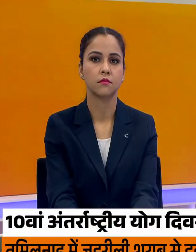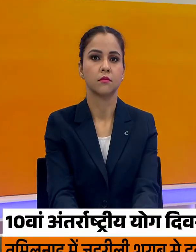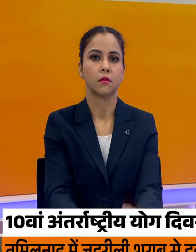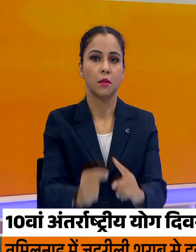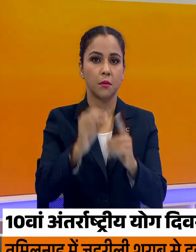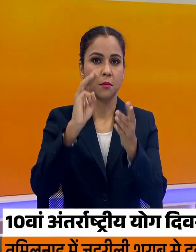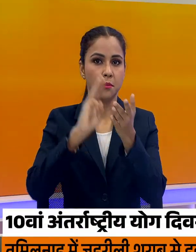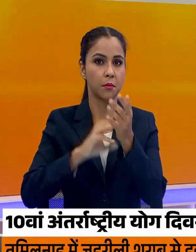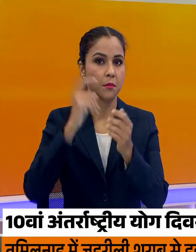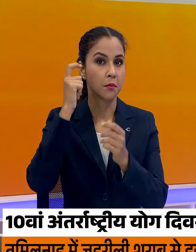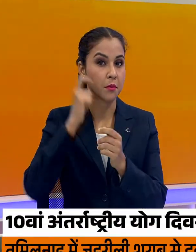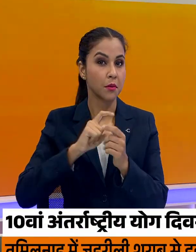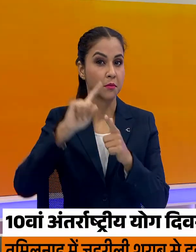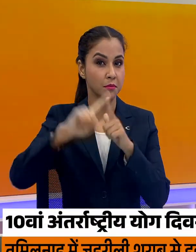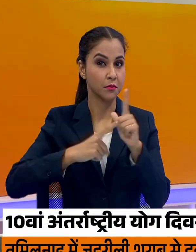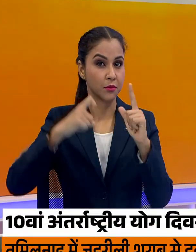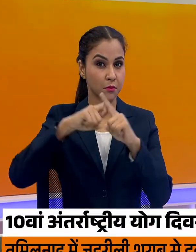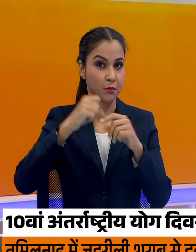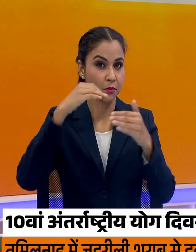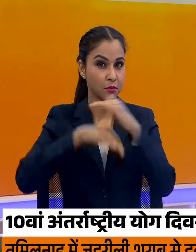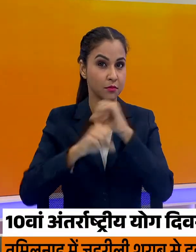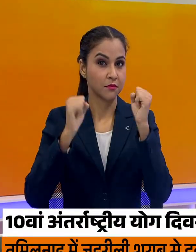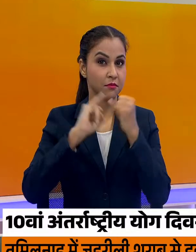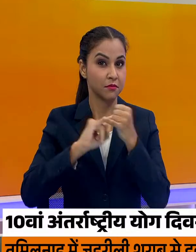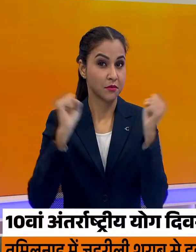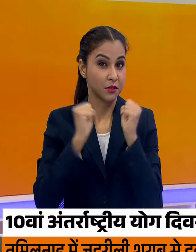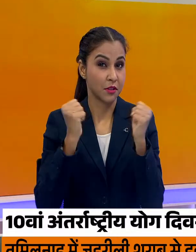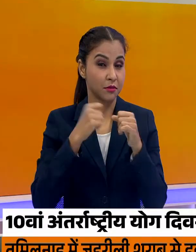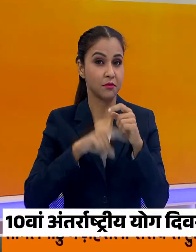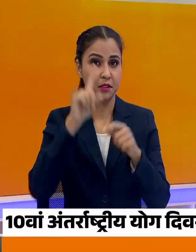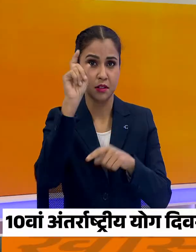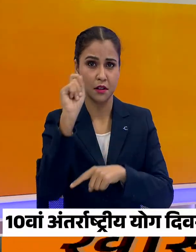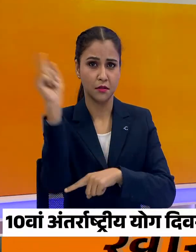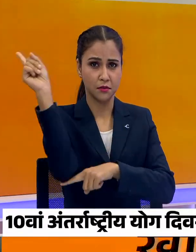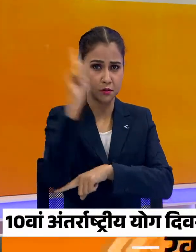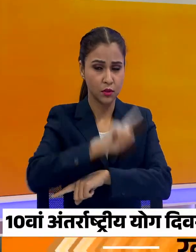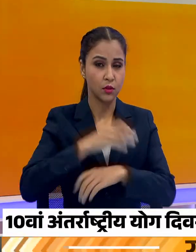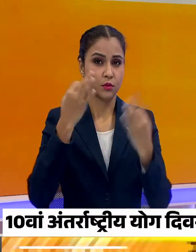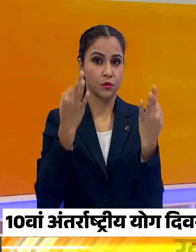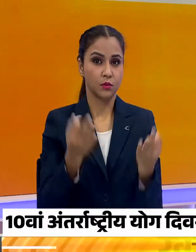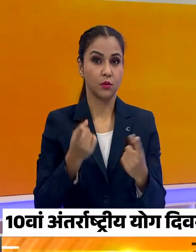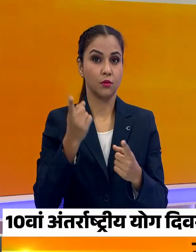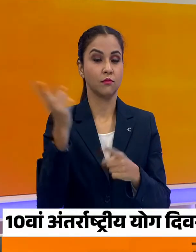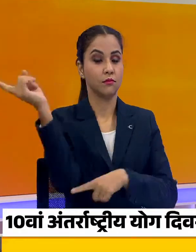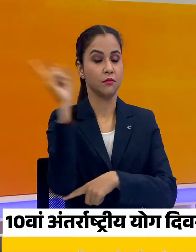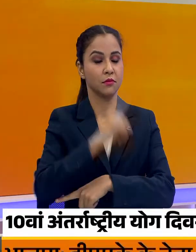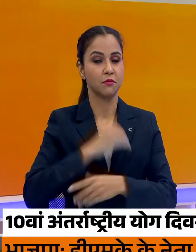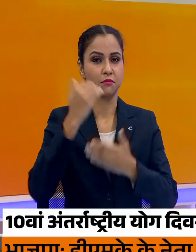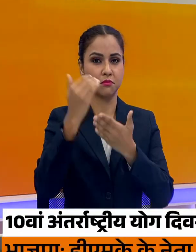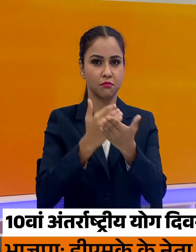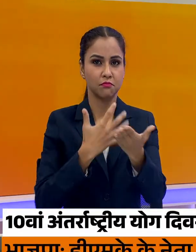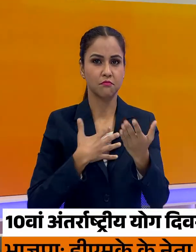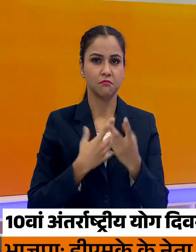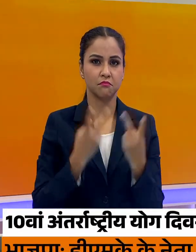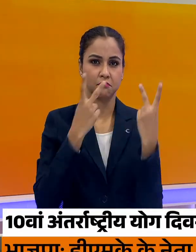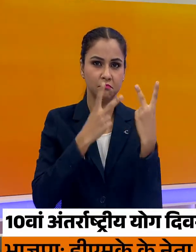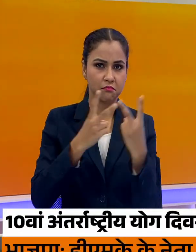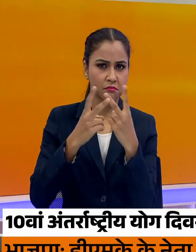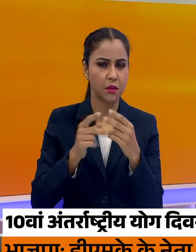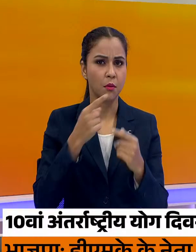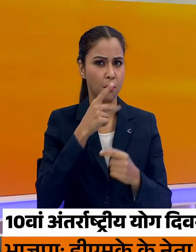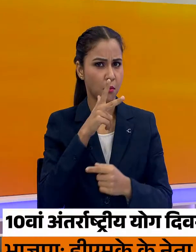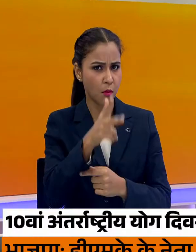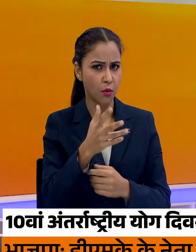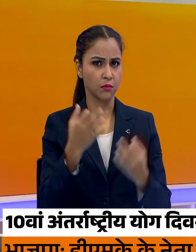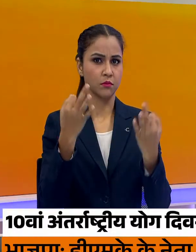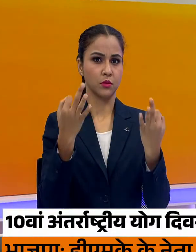प्रधानमंत्री नरेंद्र मोदी ने जम्मू कश्मीर के श्रीनगर में 10वें अंतर्राष्ट्रीय योग दिवस समारोह का नेतृत्व किया। कहा,